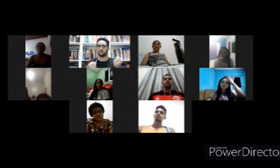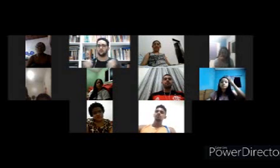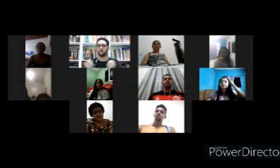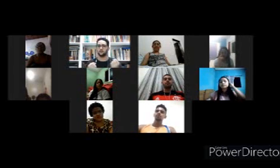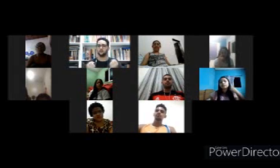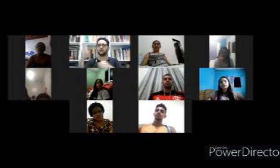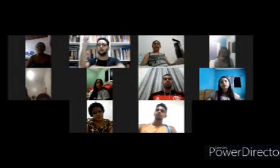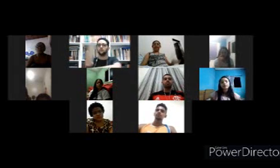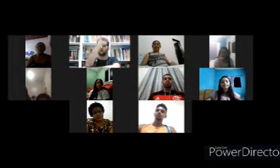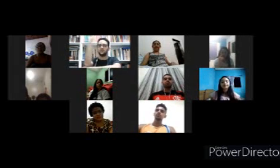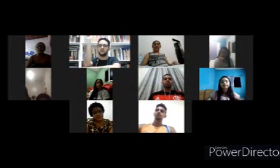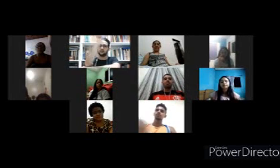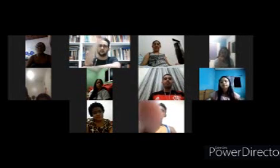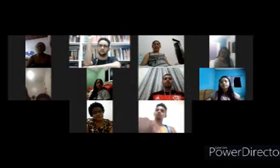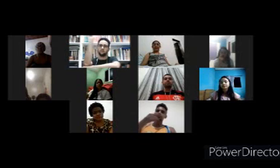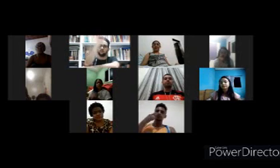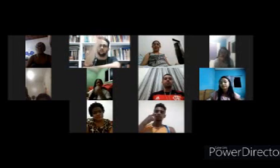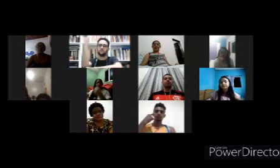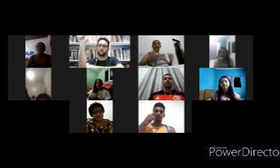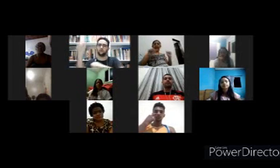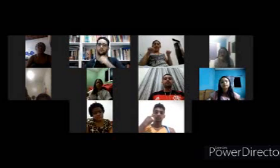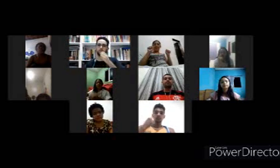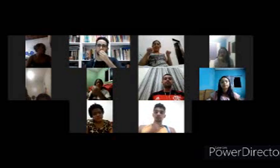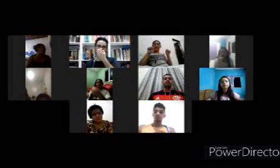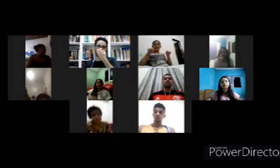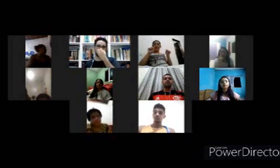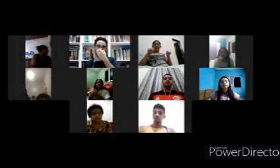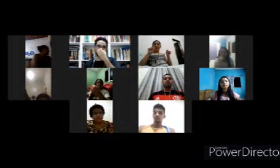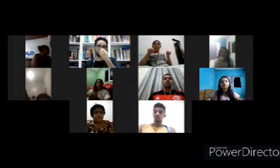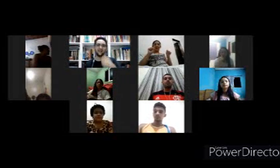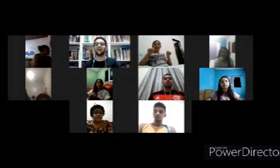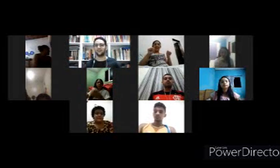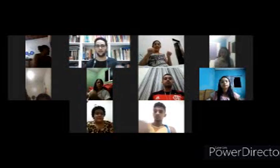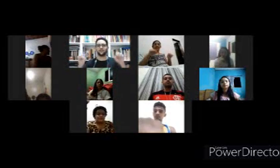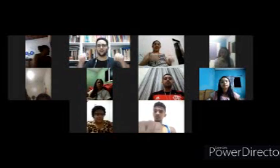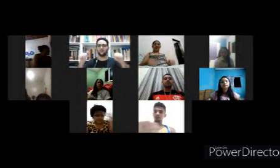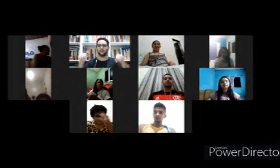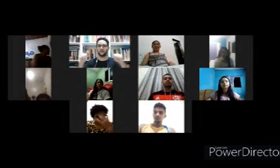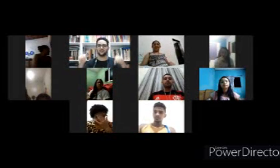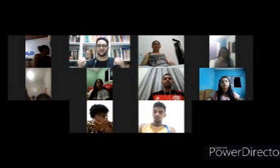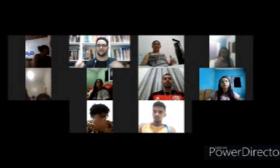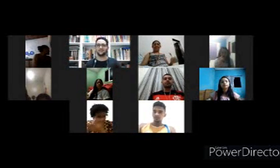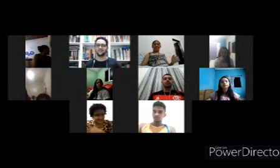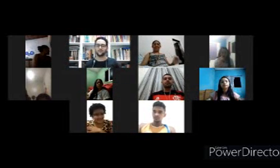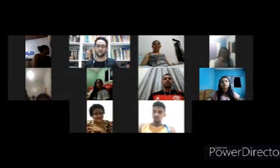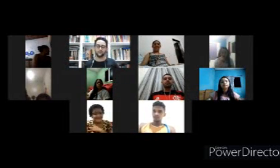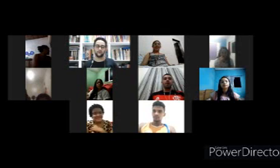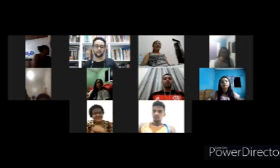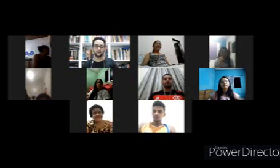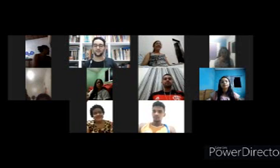fazendo esse do que esse. Aí Viu? moto é assim, moto. Moto, é assim. Só que a gente